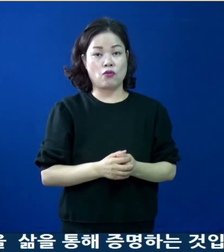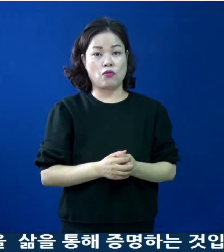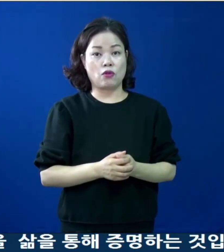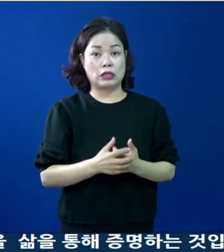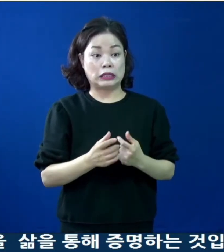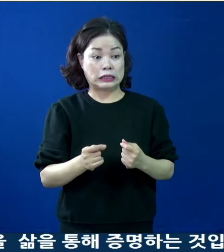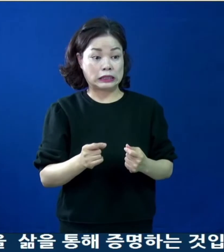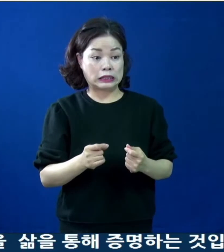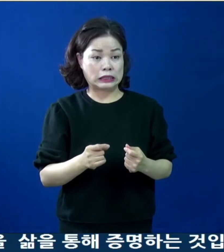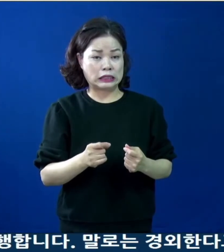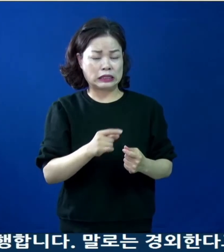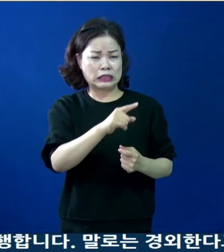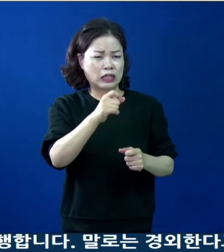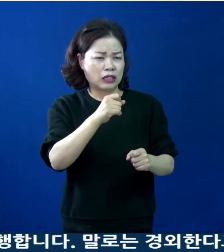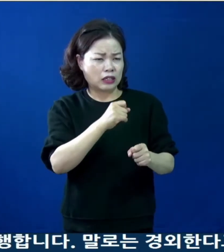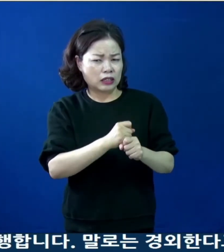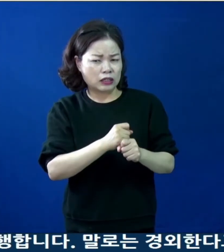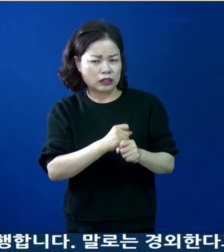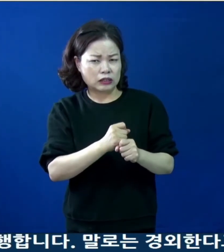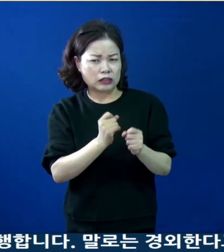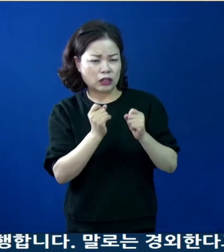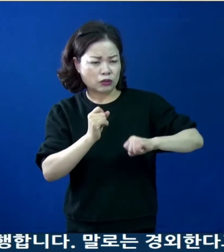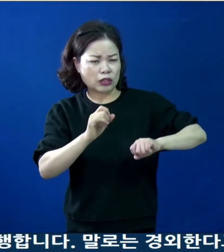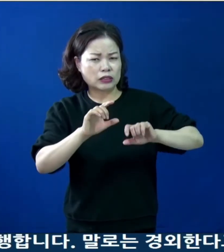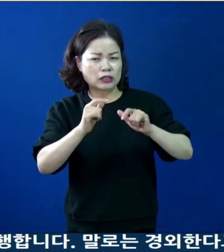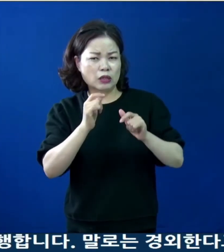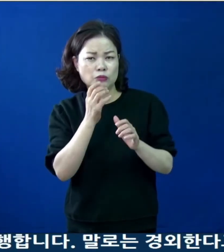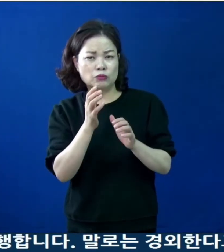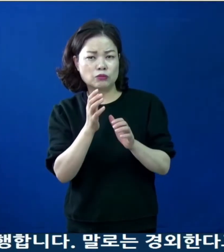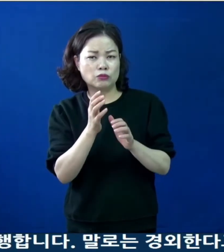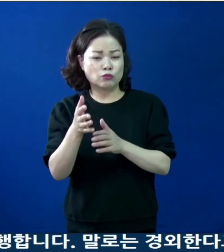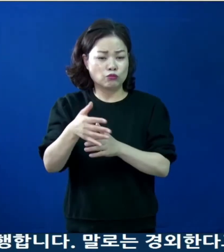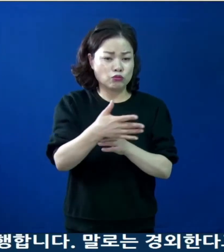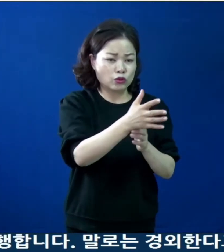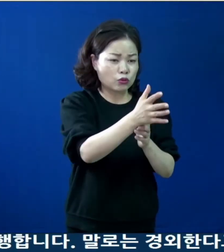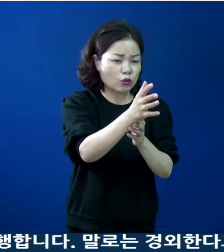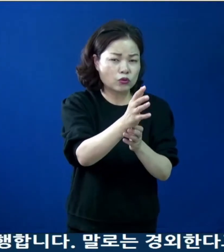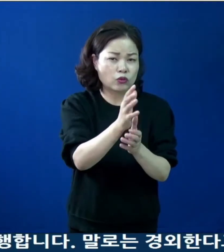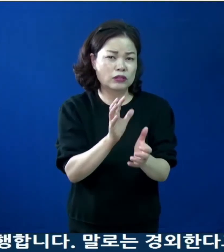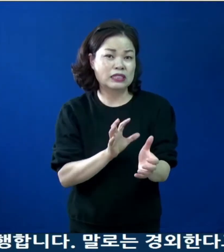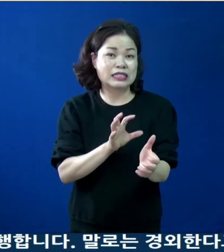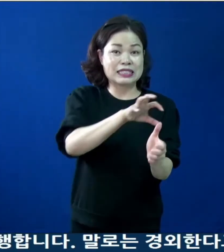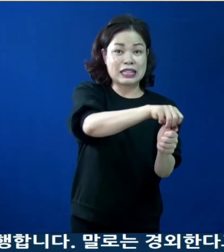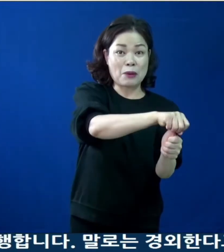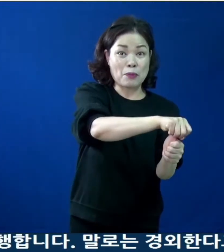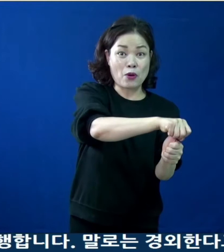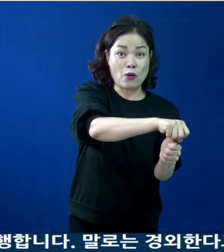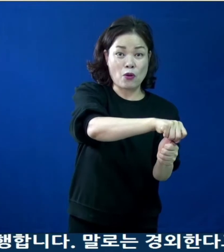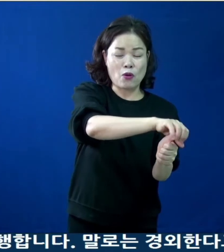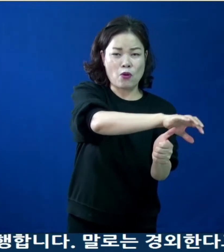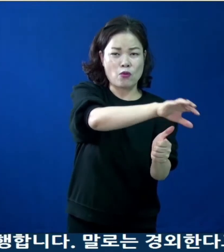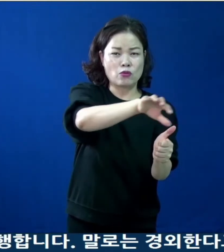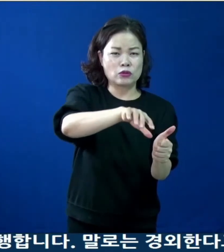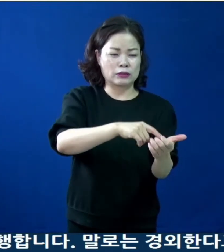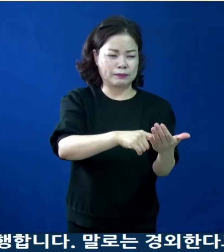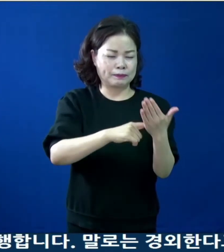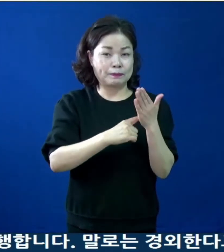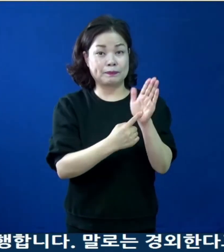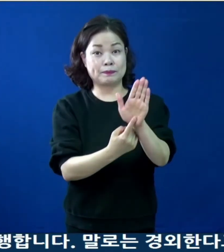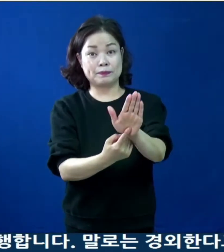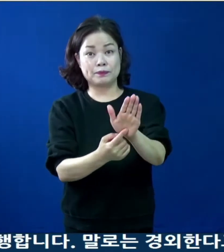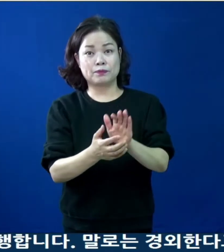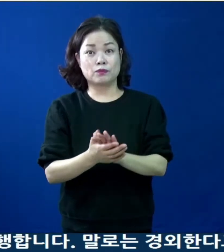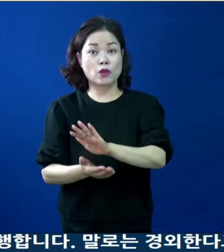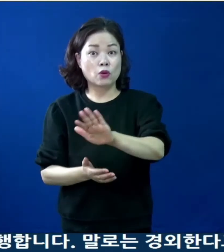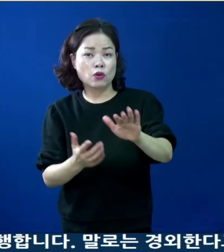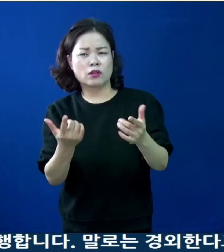이런 경외하지 않음은 물고기에 잡아먹혀 음부로 내려가는 모습으로 우리에게 나타납니다.